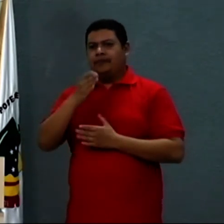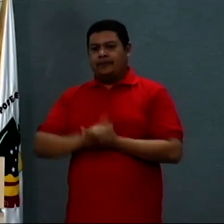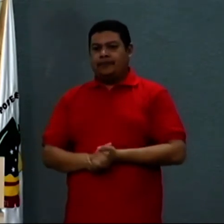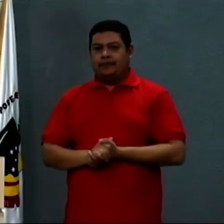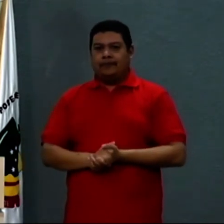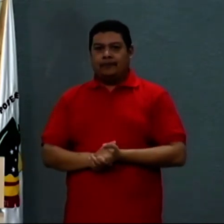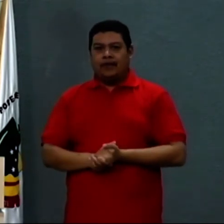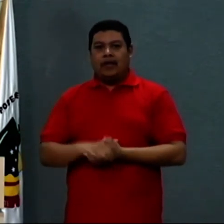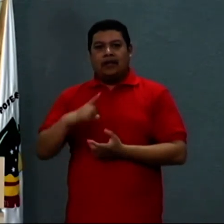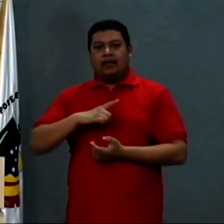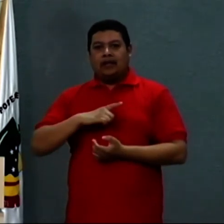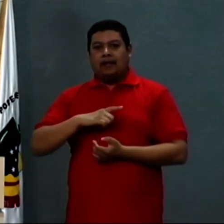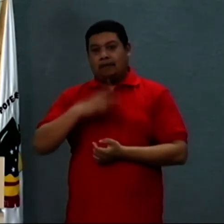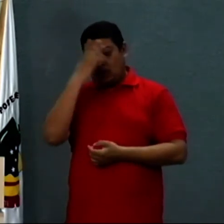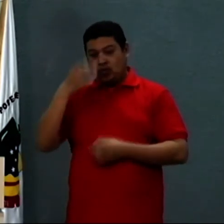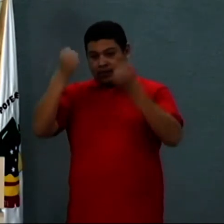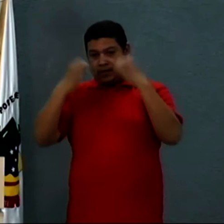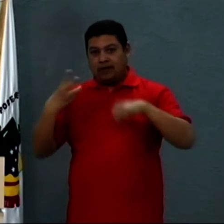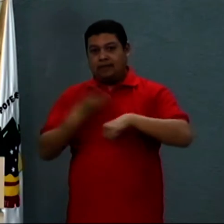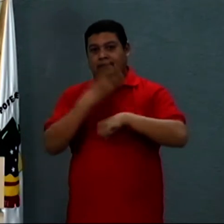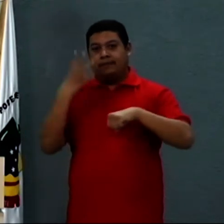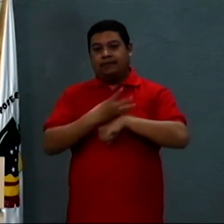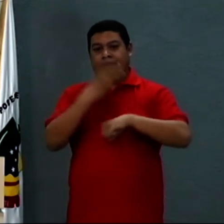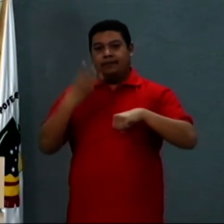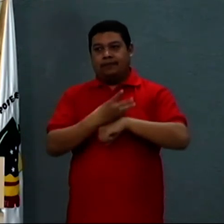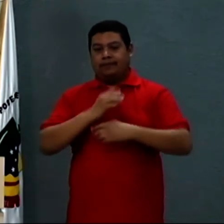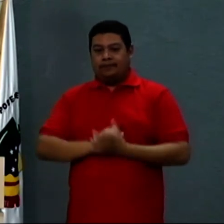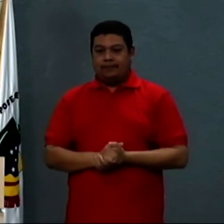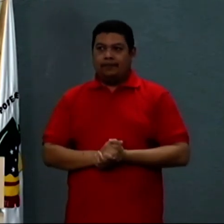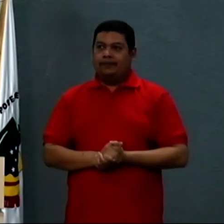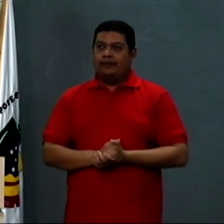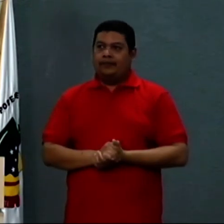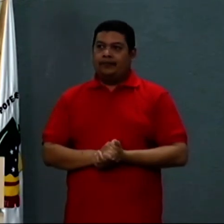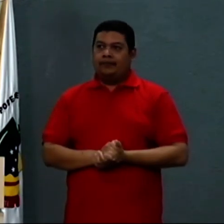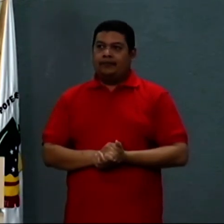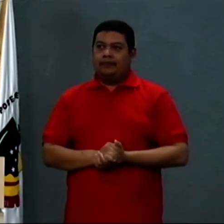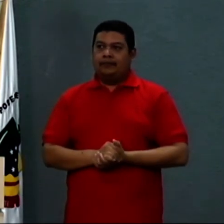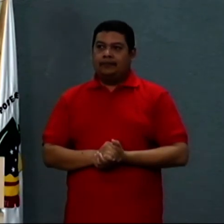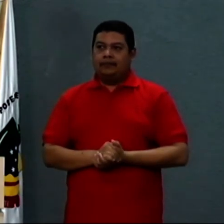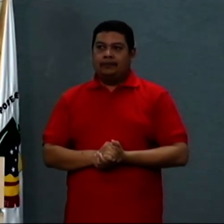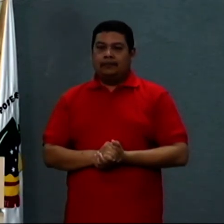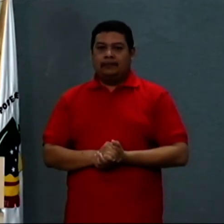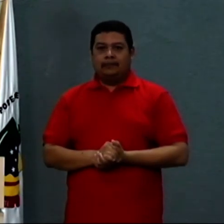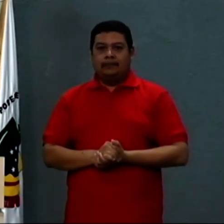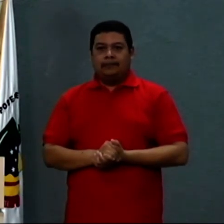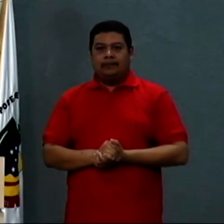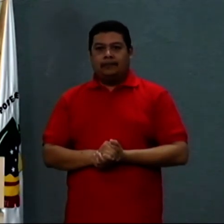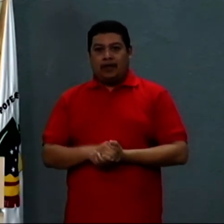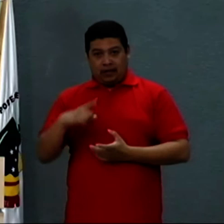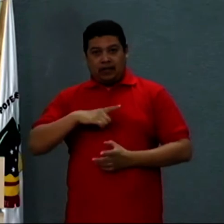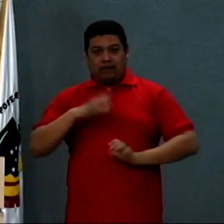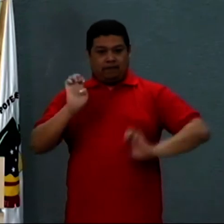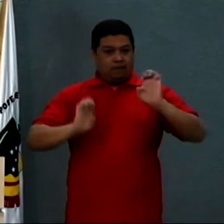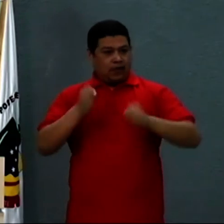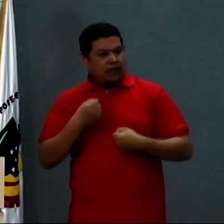no WhatsApp que a empresa poderia arrumar quantas vezes necessário. Só que cabe a nós fiscalizar também o nosso